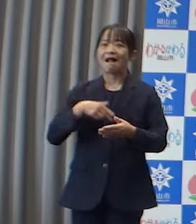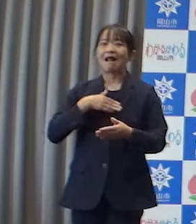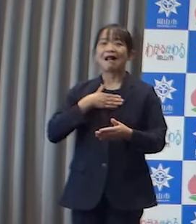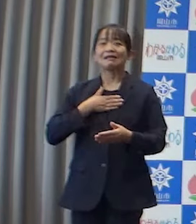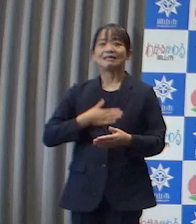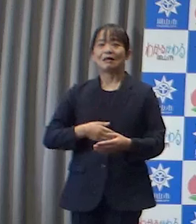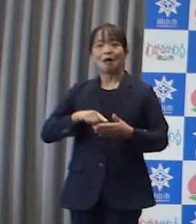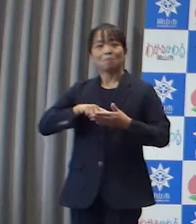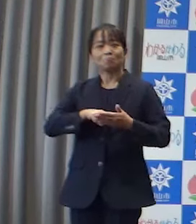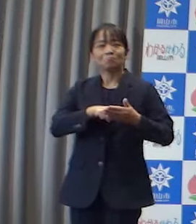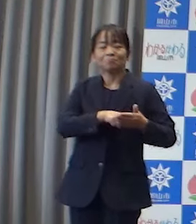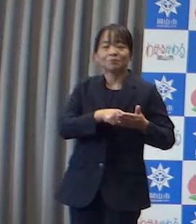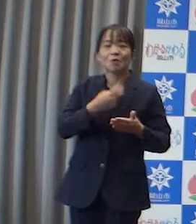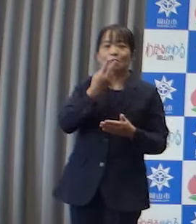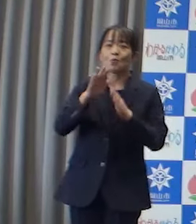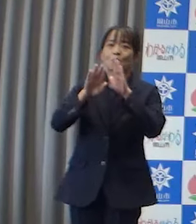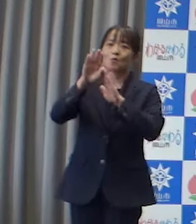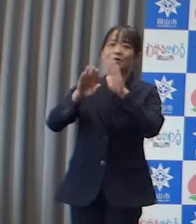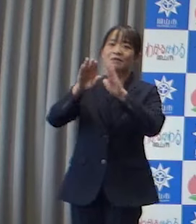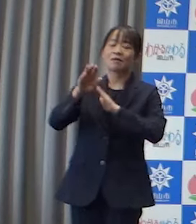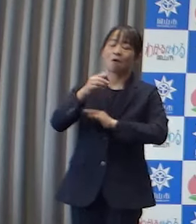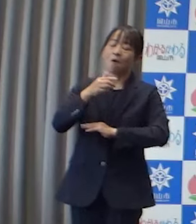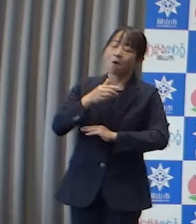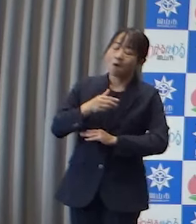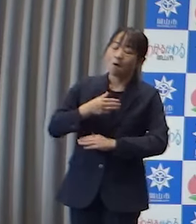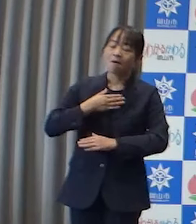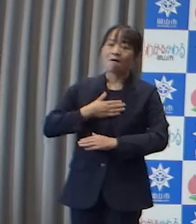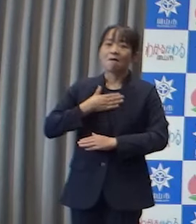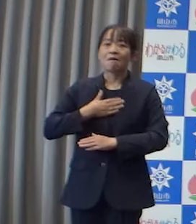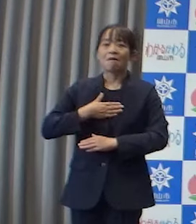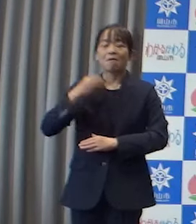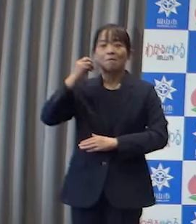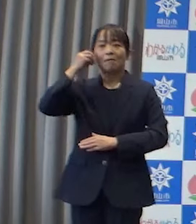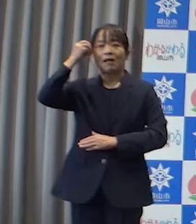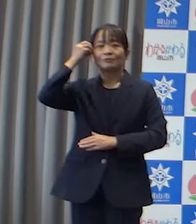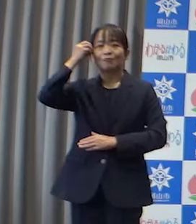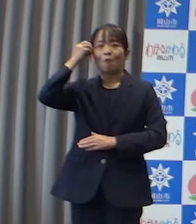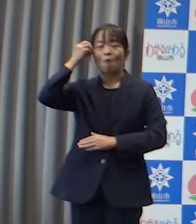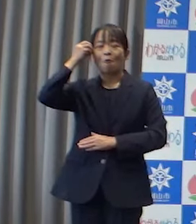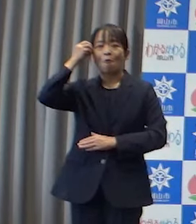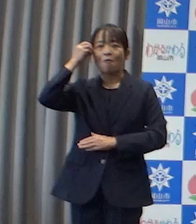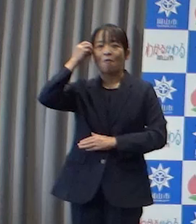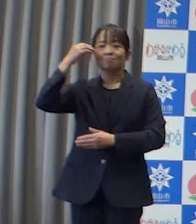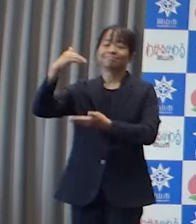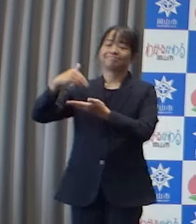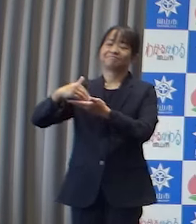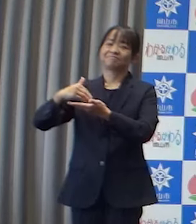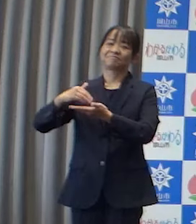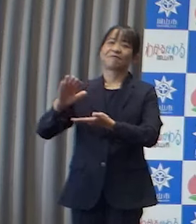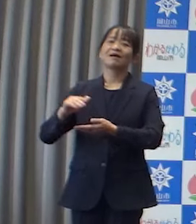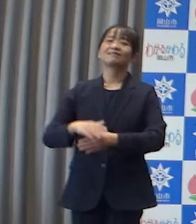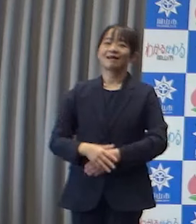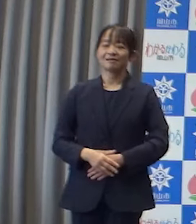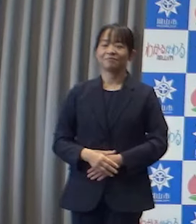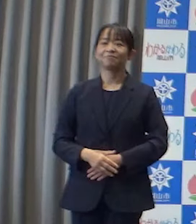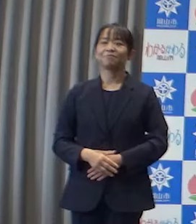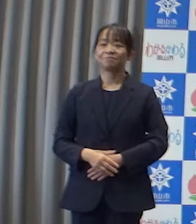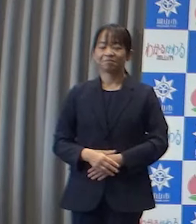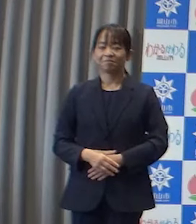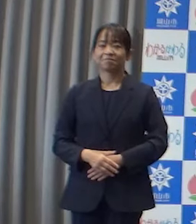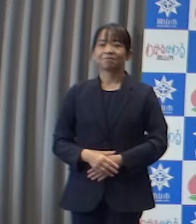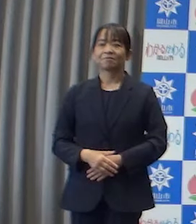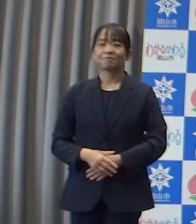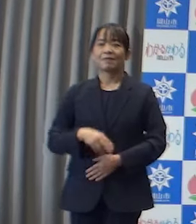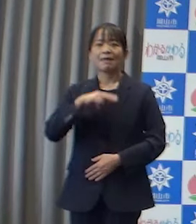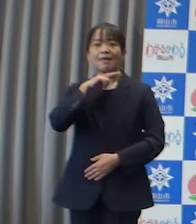とする温かい雰囲気に感銘を受けたところであります。ネイティブではありません